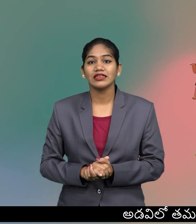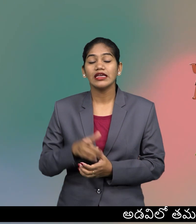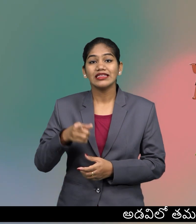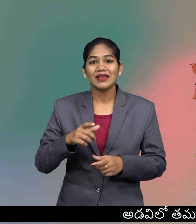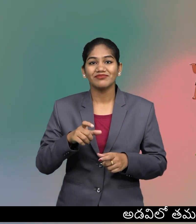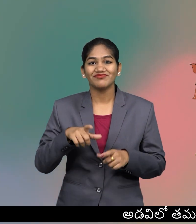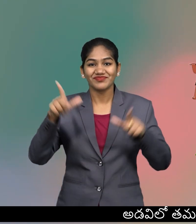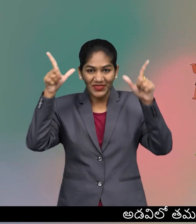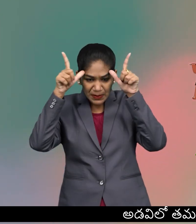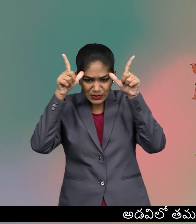పశువులను మేపుతారు.